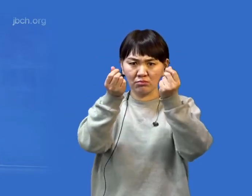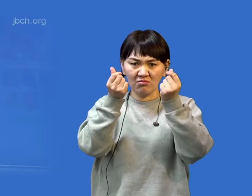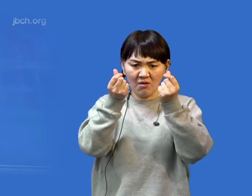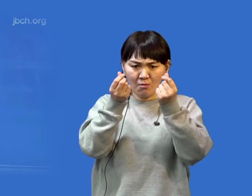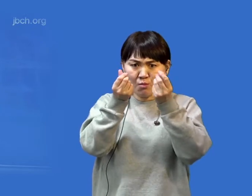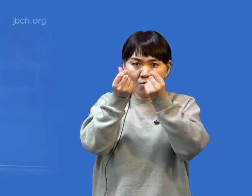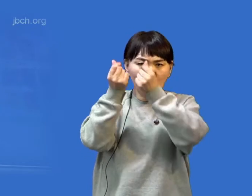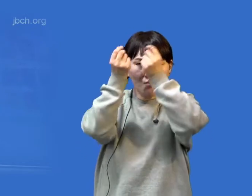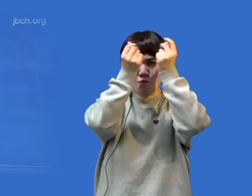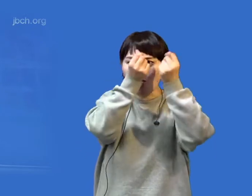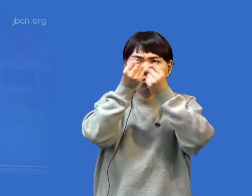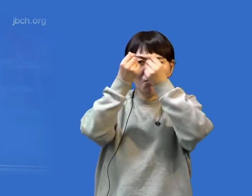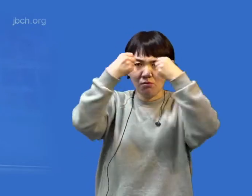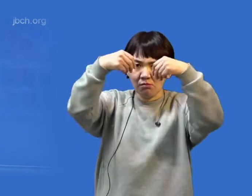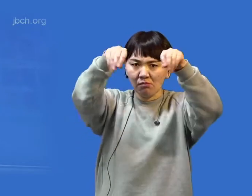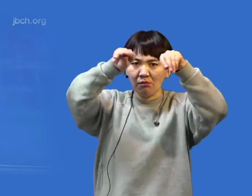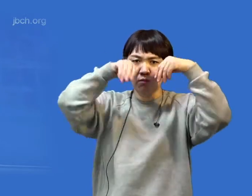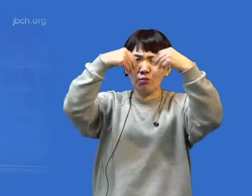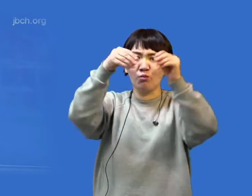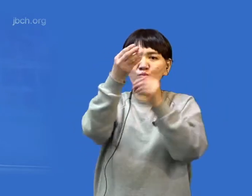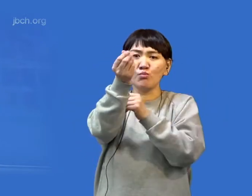Мөнгө.